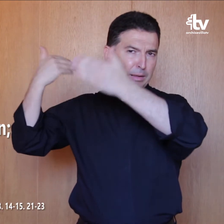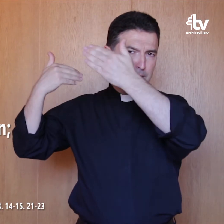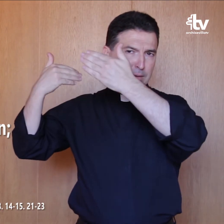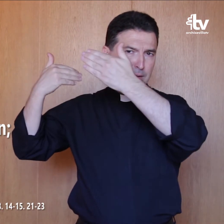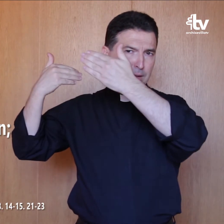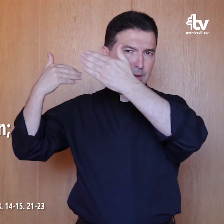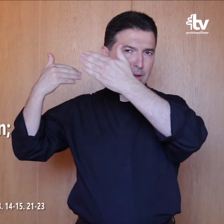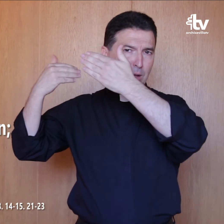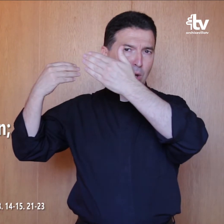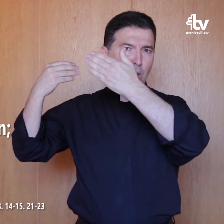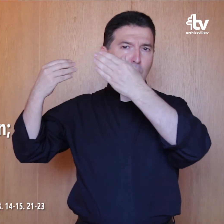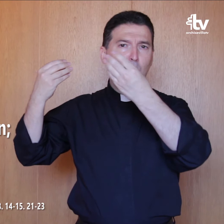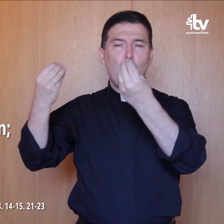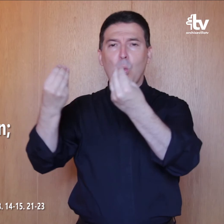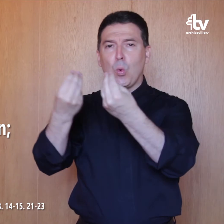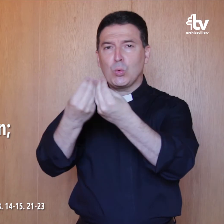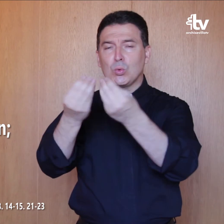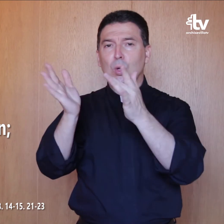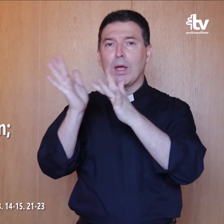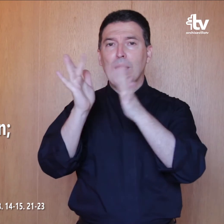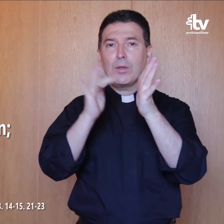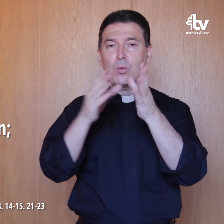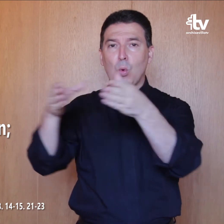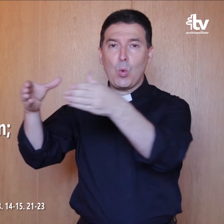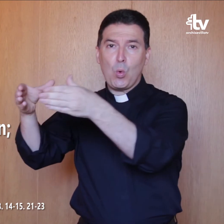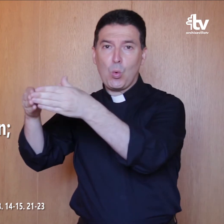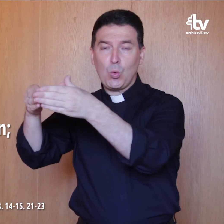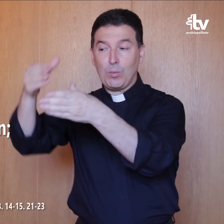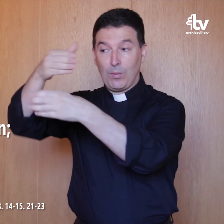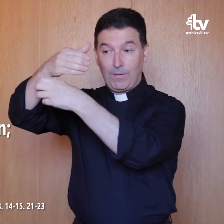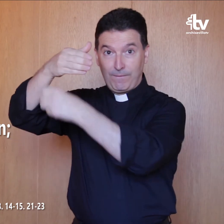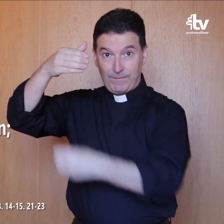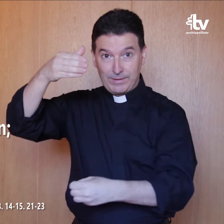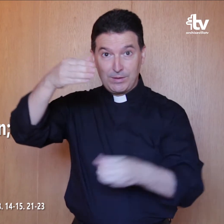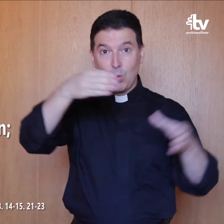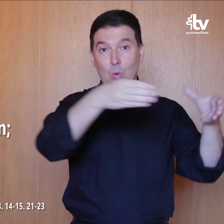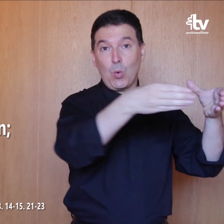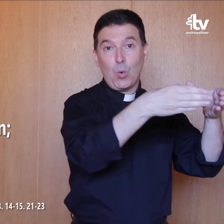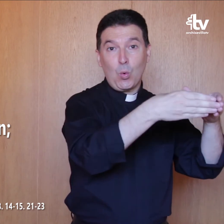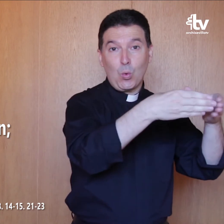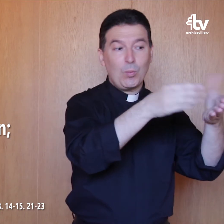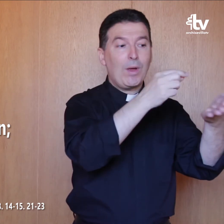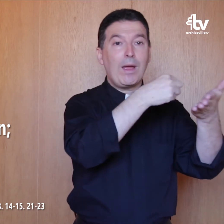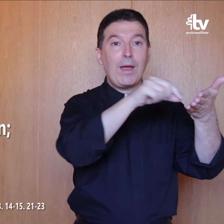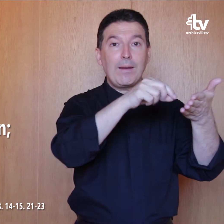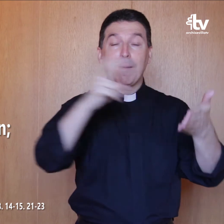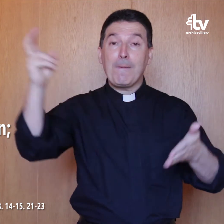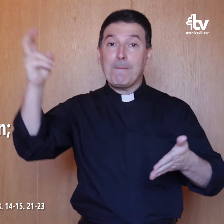se reunieron junto a Jesús los fariseos y algunos escribas